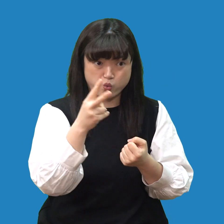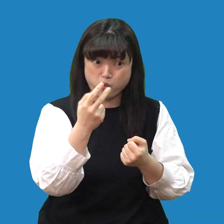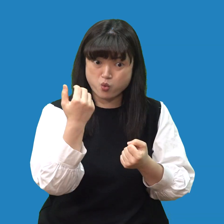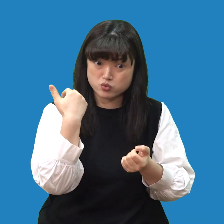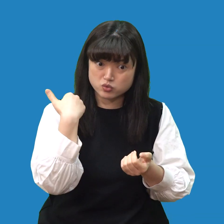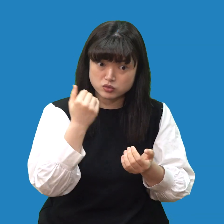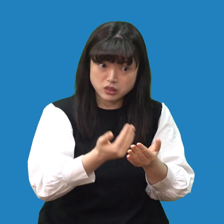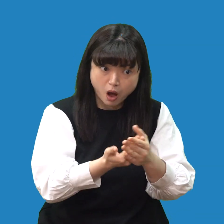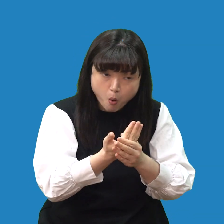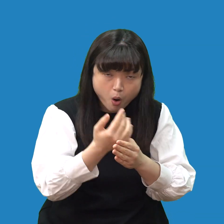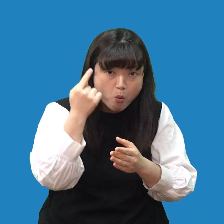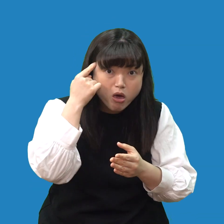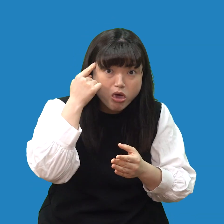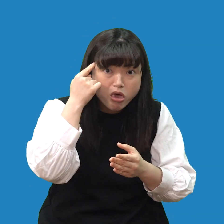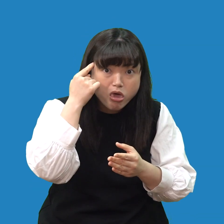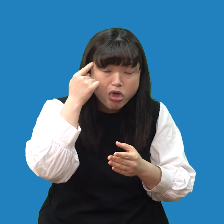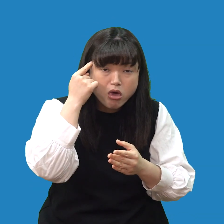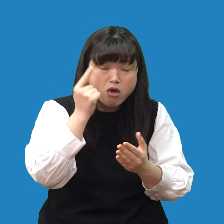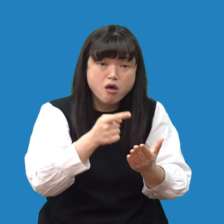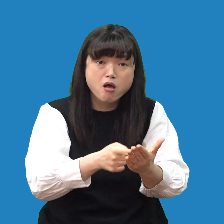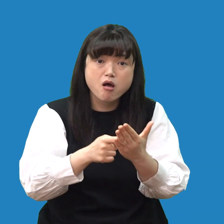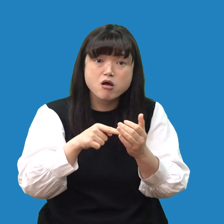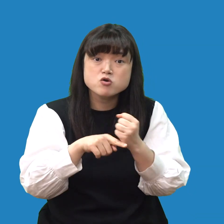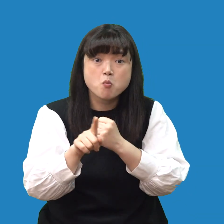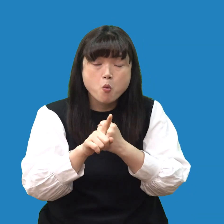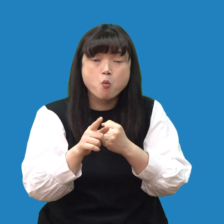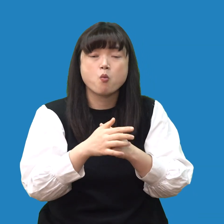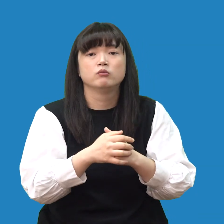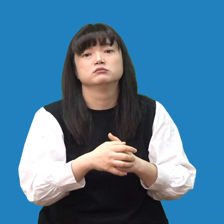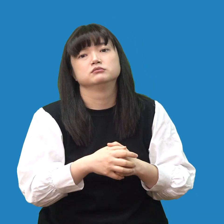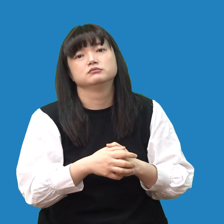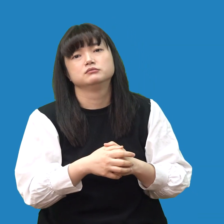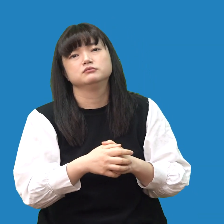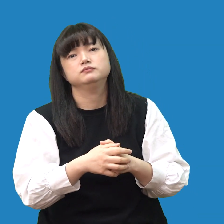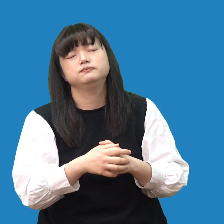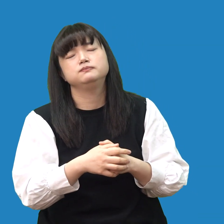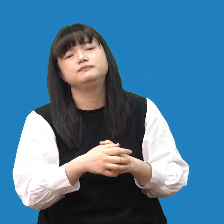와서 다시 여호수아의 죽음과 그 장례를 언급할까요?